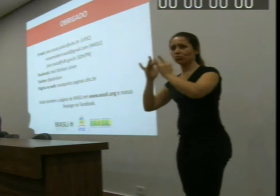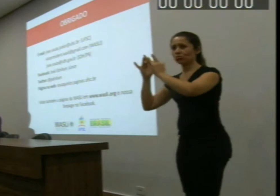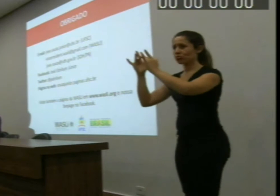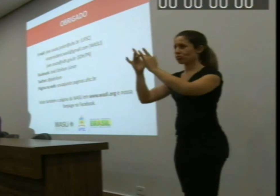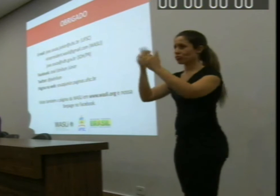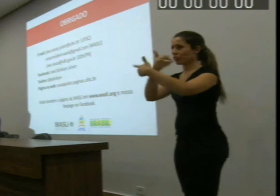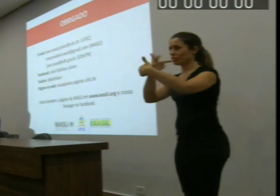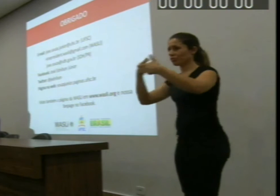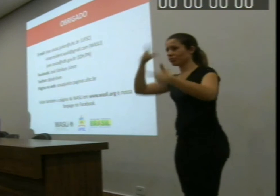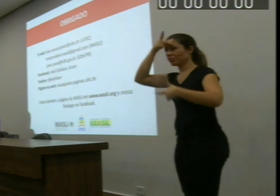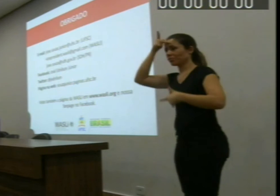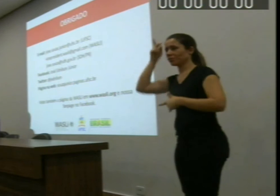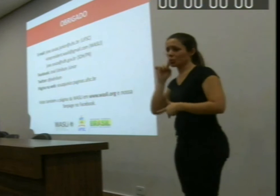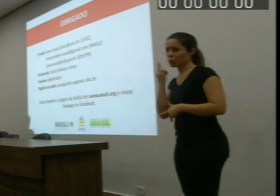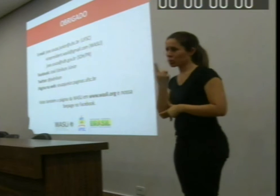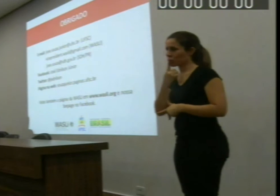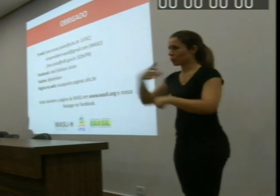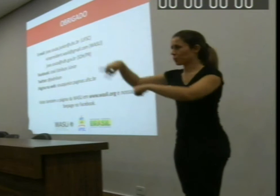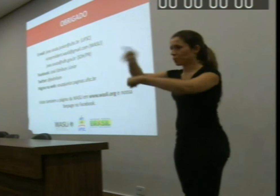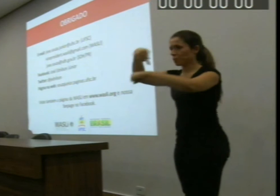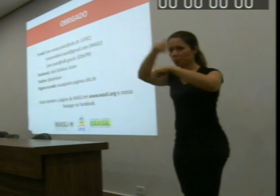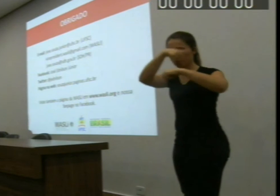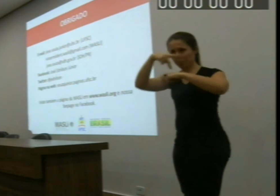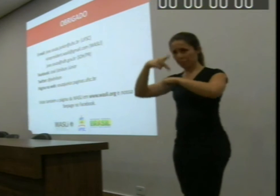sempre valorizar a língua dos